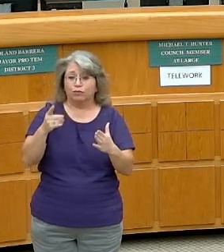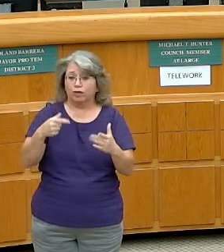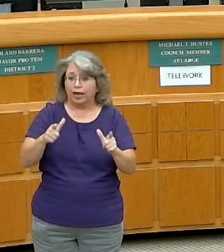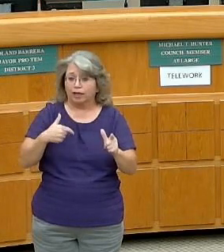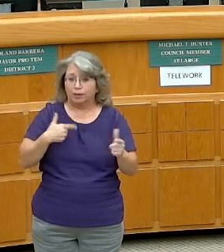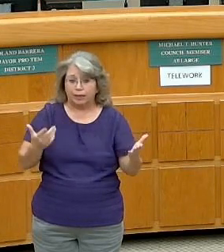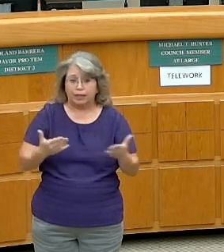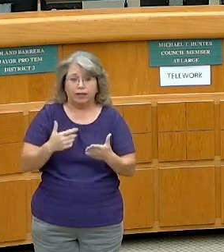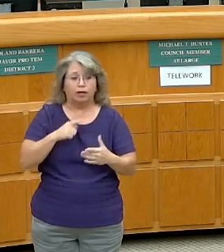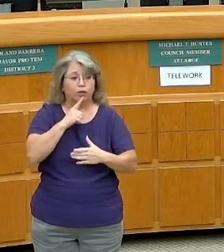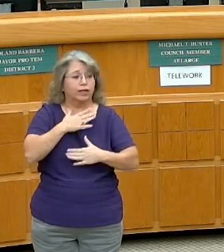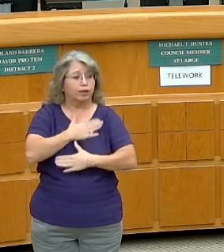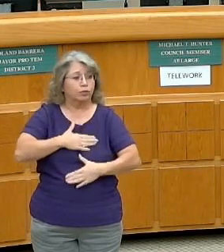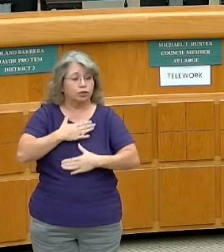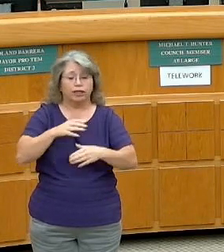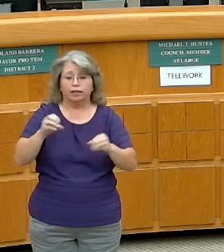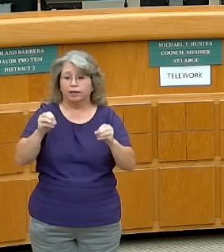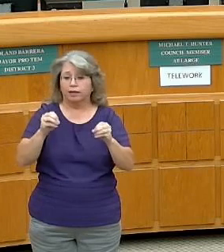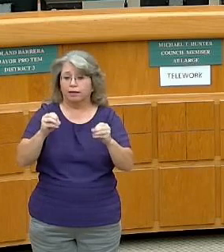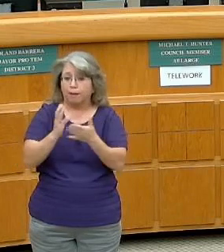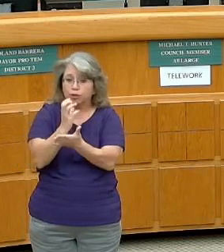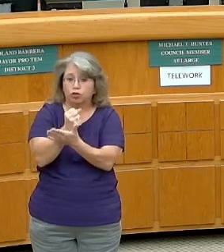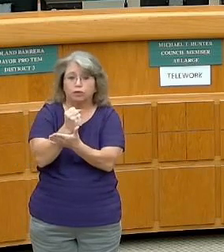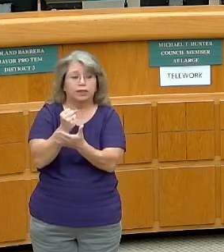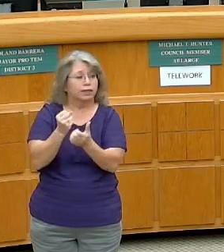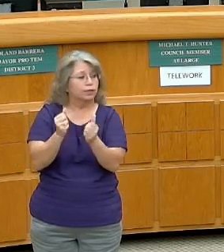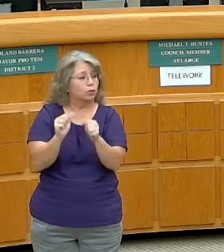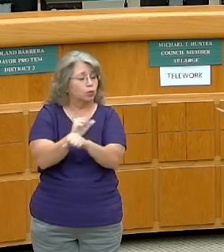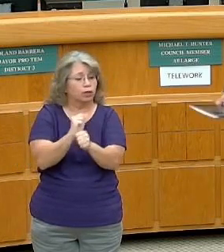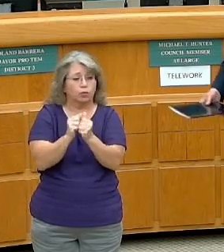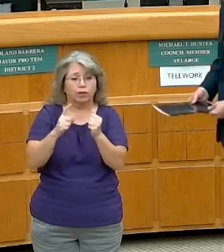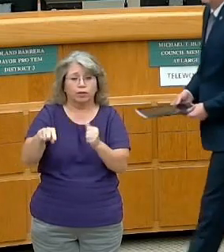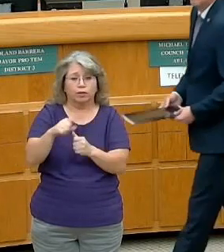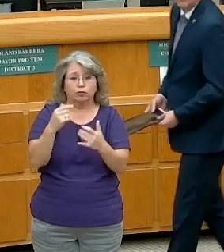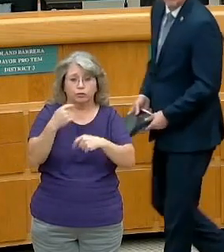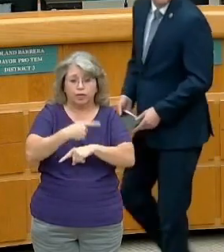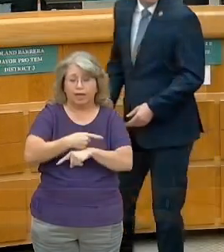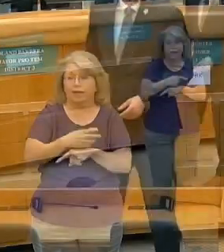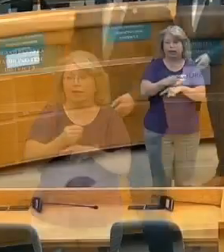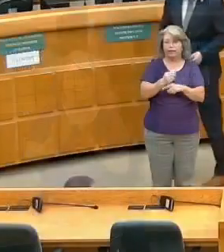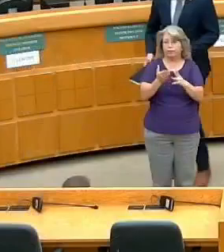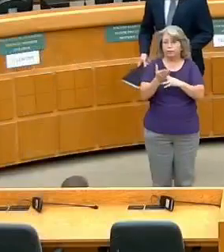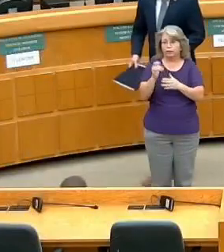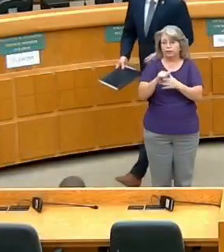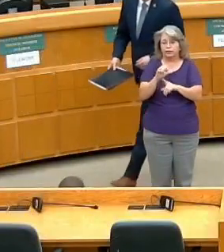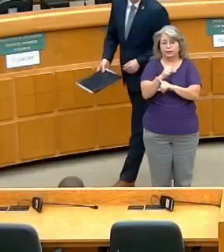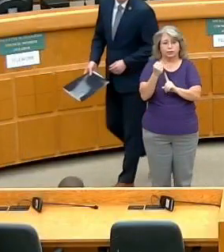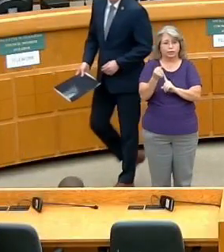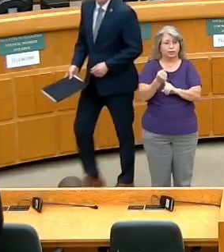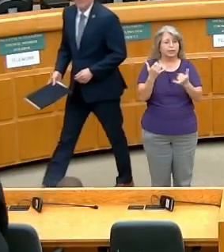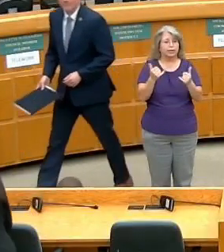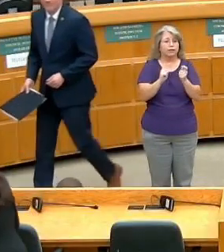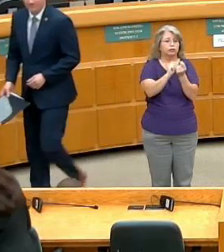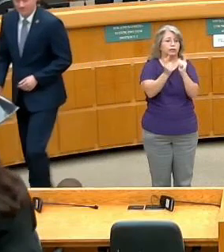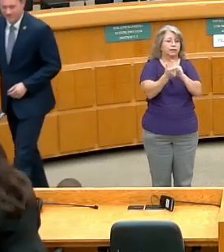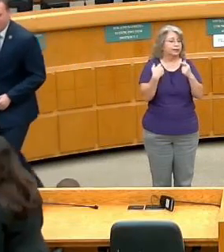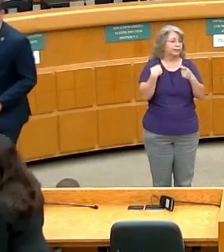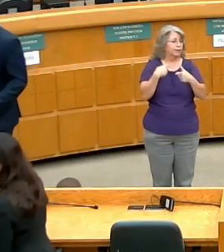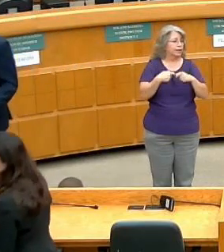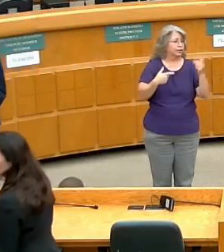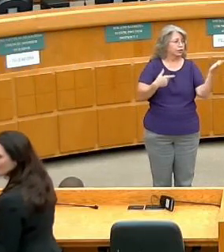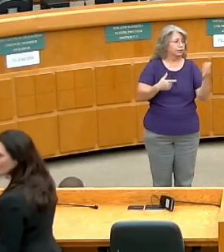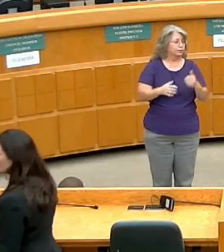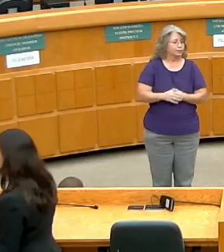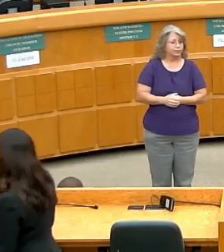you today and through this circumstance. Thank you. En resumen, esta es una situación difícil y con muchos retos. La mayor preocupación